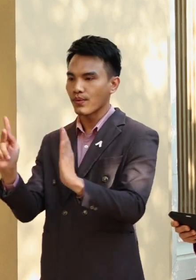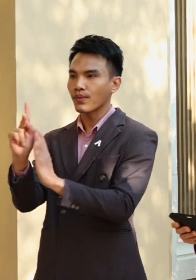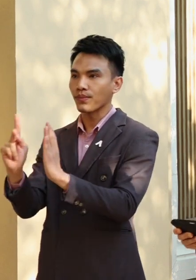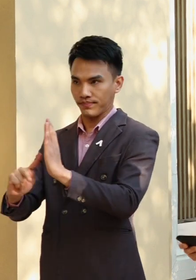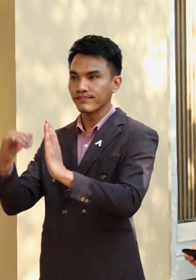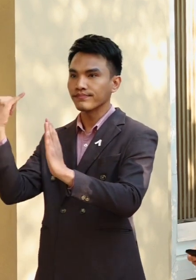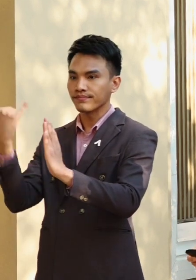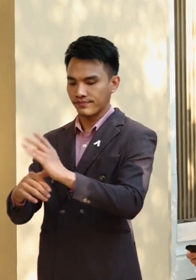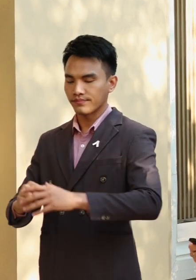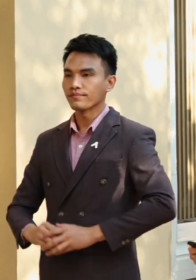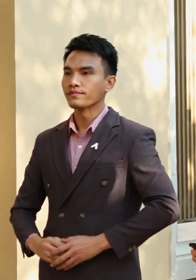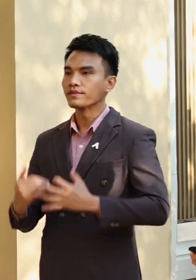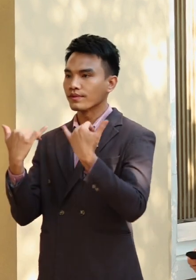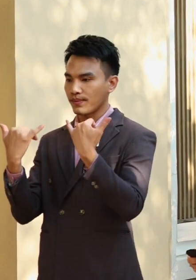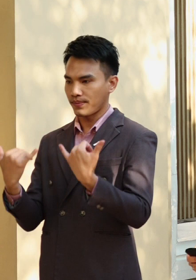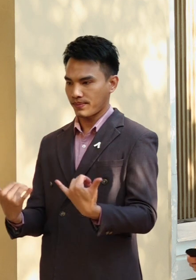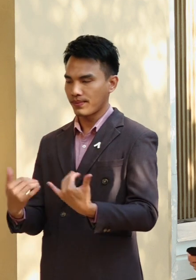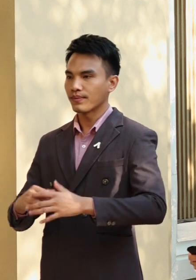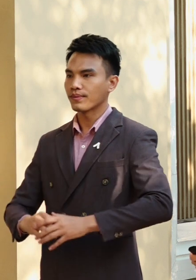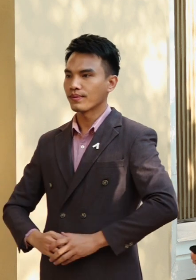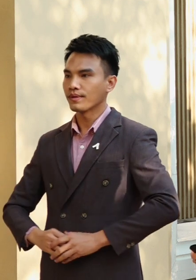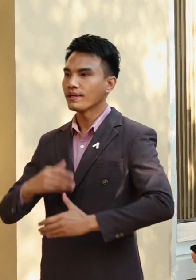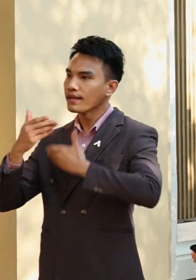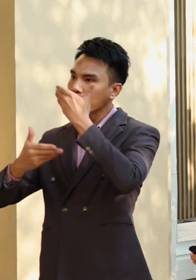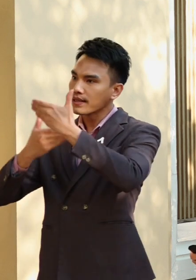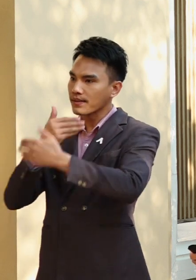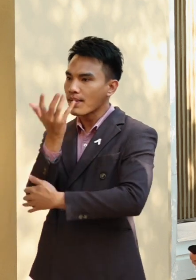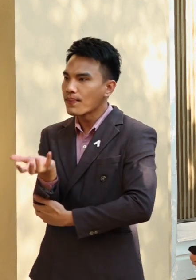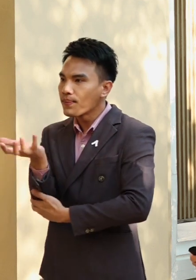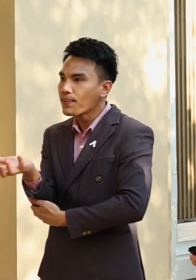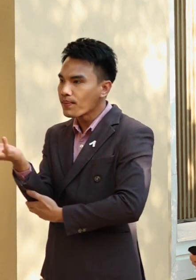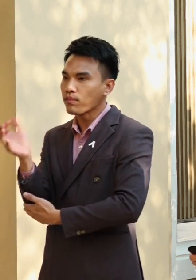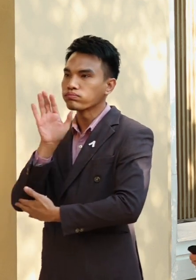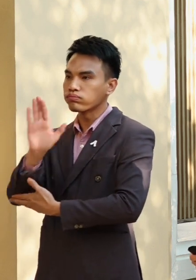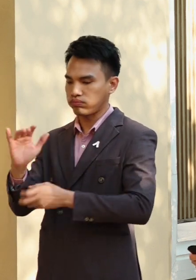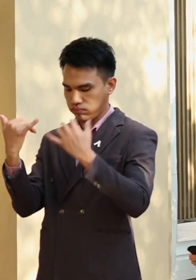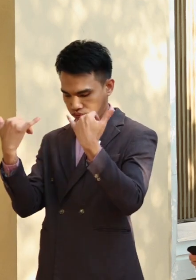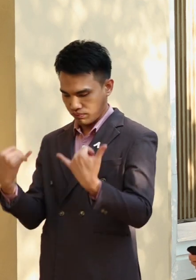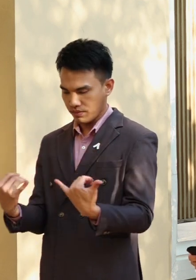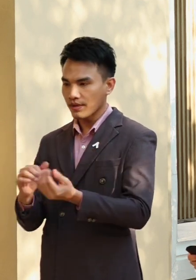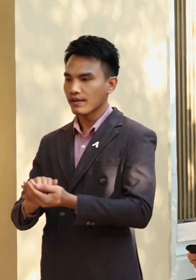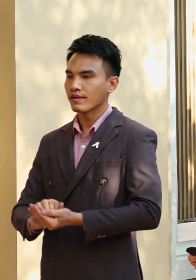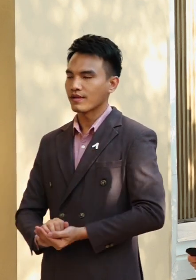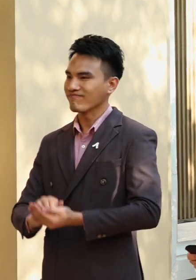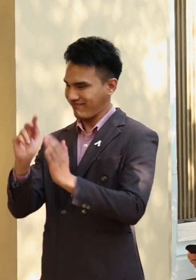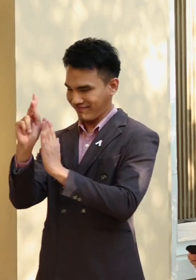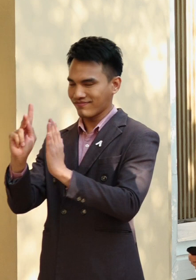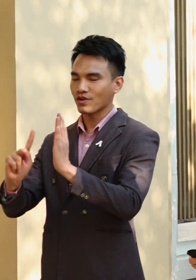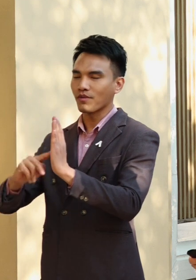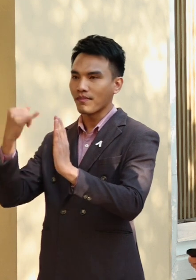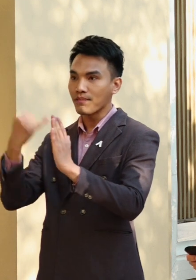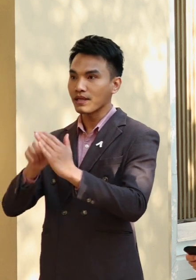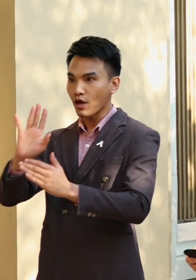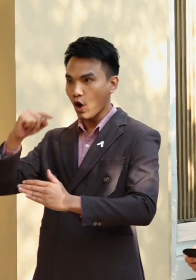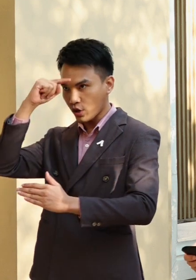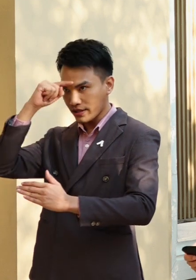ะครับและทั้งนี้ทั้งนั้นต้องเรียนว่าที่จะเรื่องของการขอทานนะครับเป็นการที่ผิดกฎหมายในประเทศ